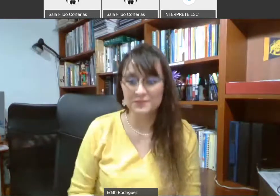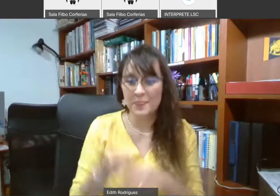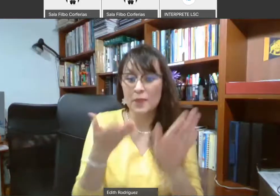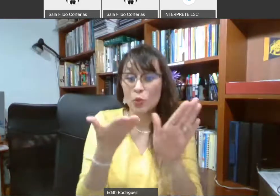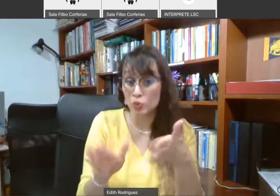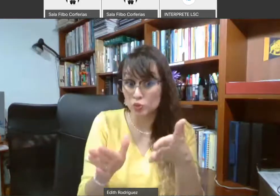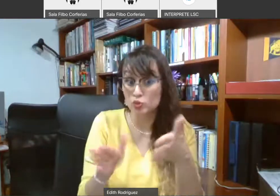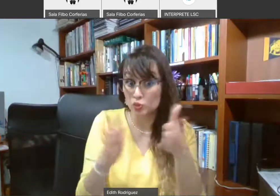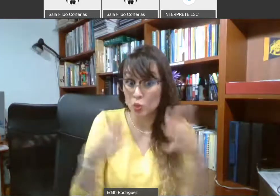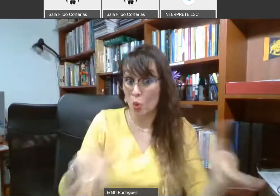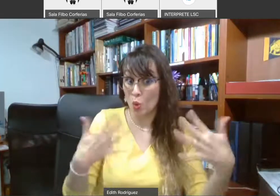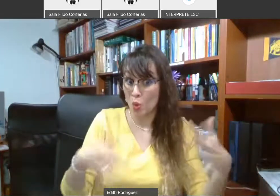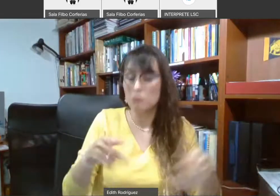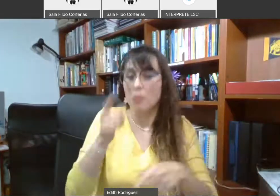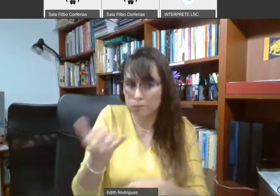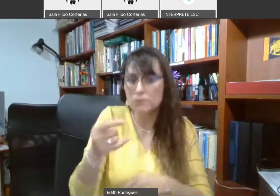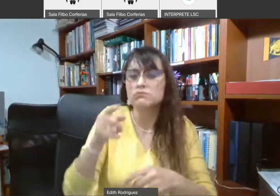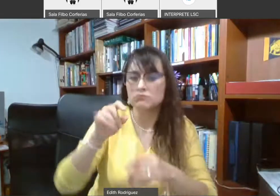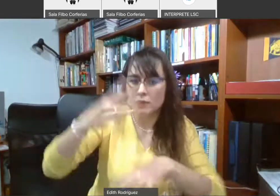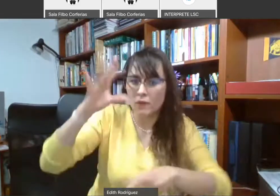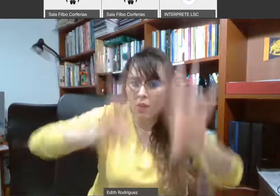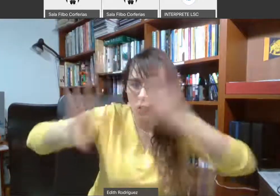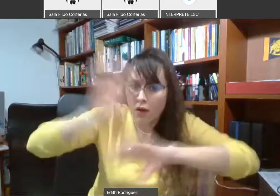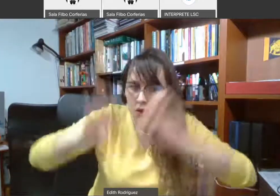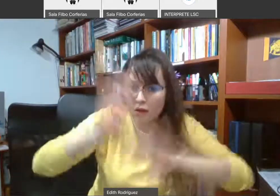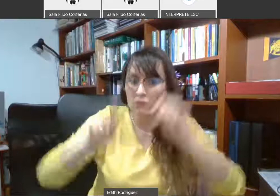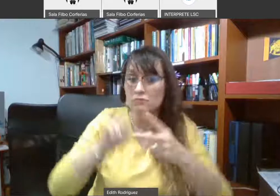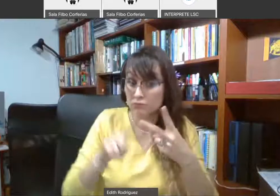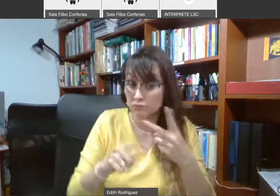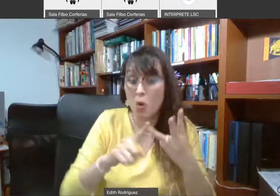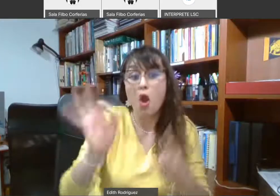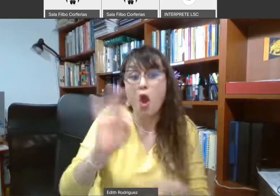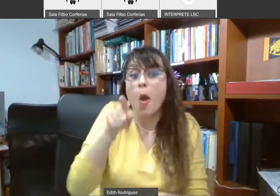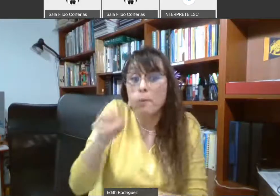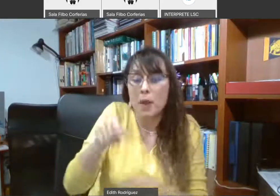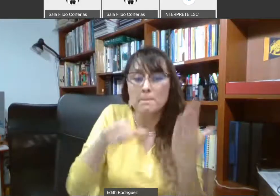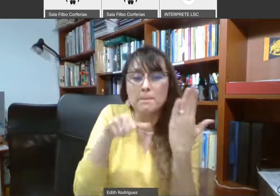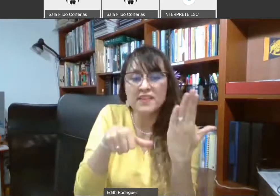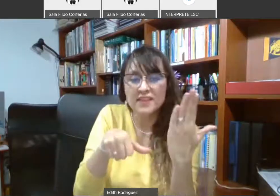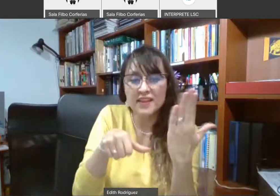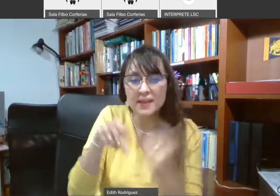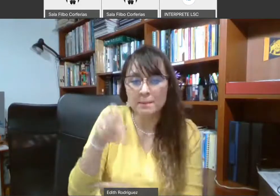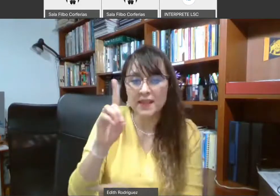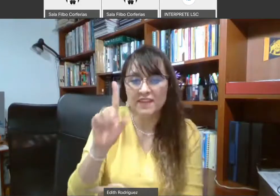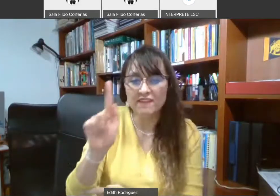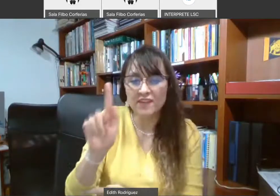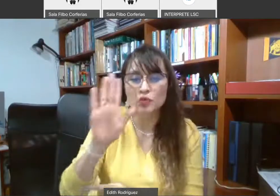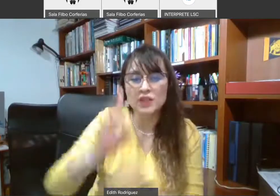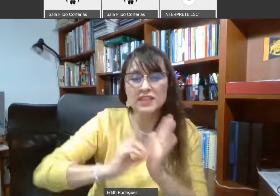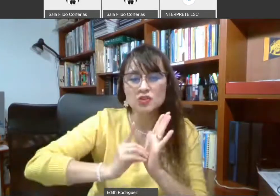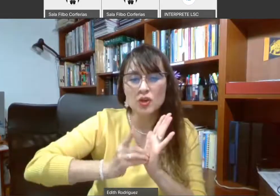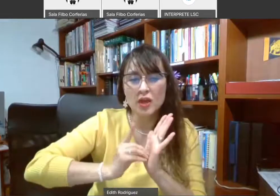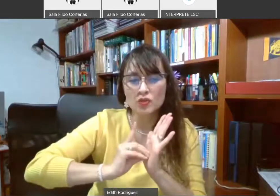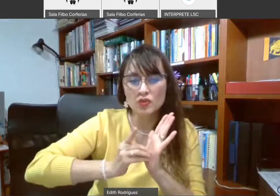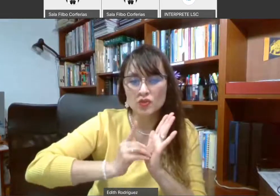perdón, corrijo la interpretación, es class termina en C. Estos cursos están también de forma virtual y les permite a